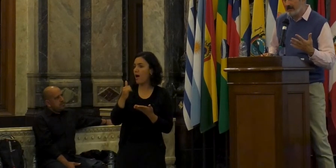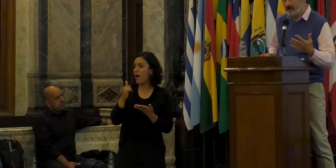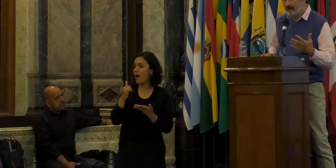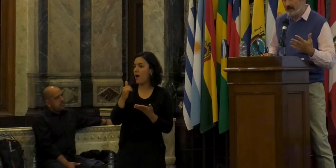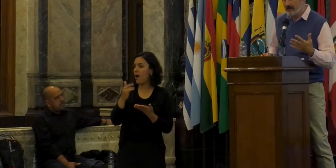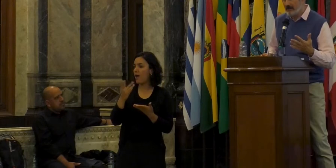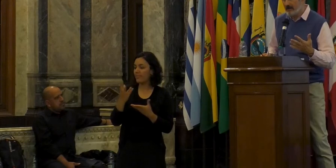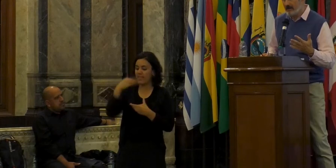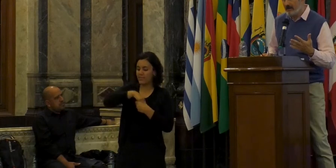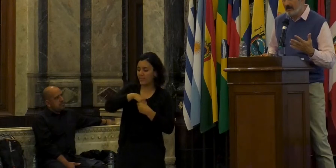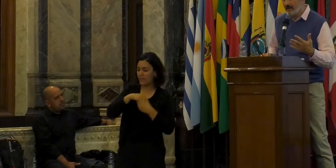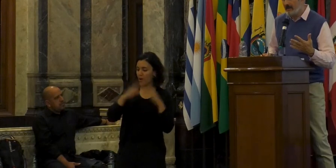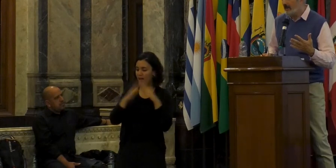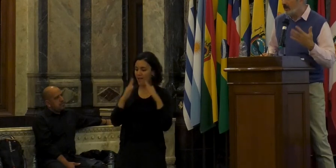hogares.